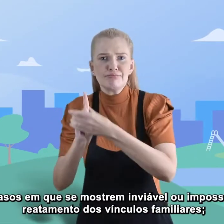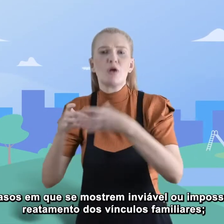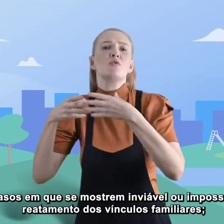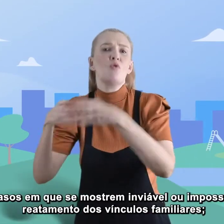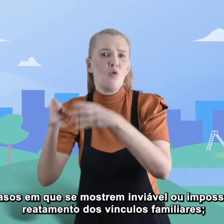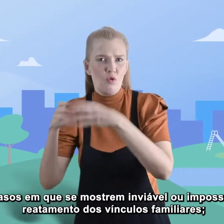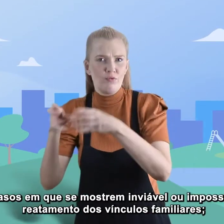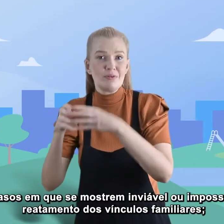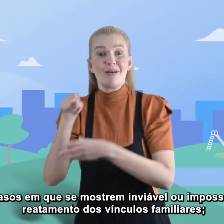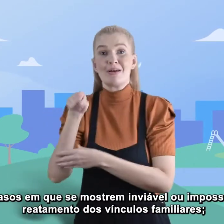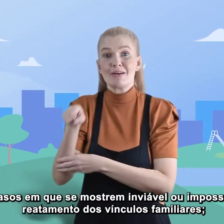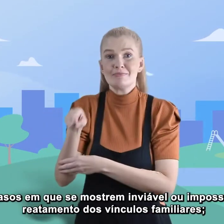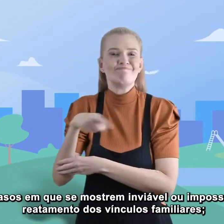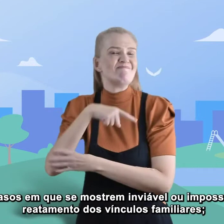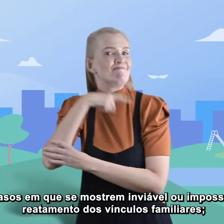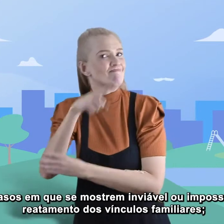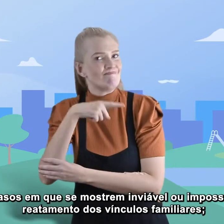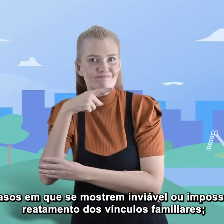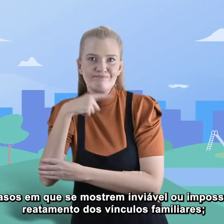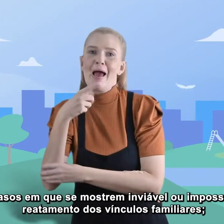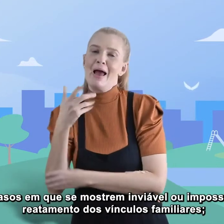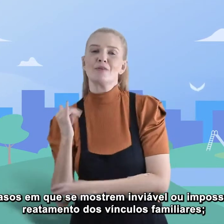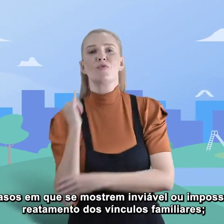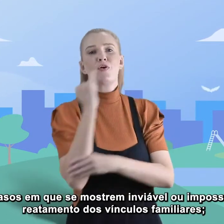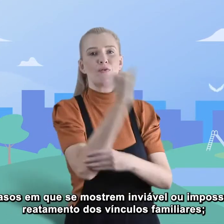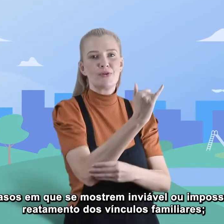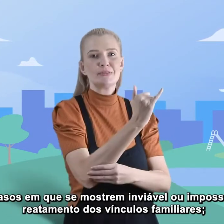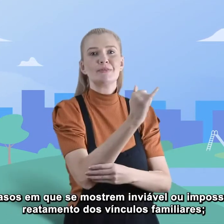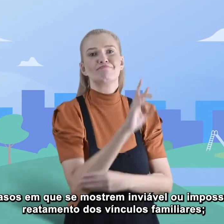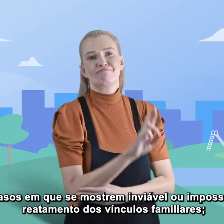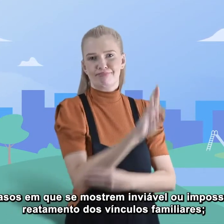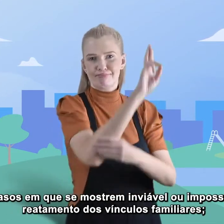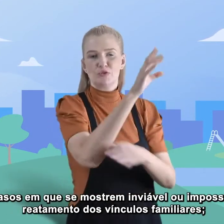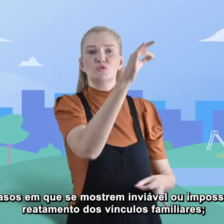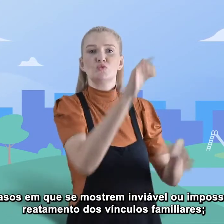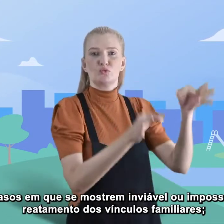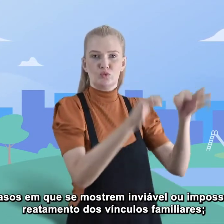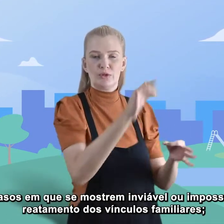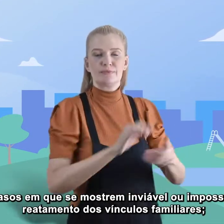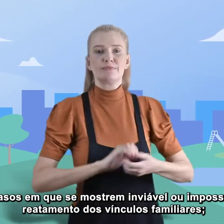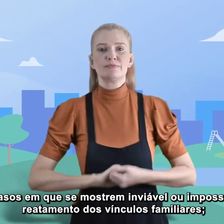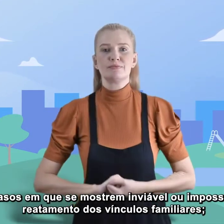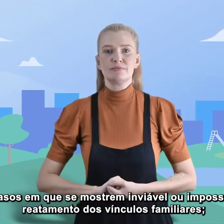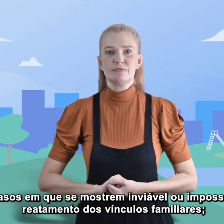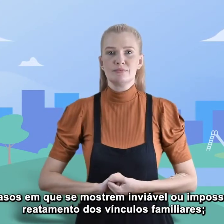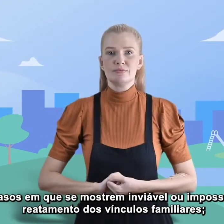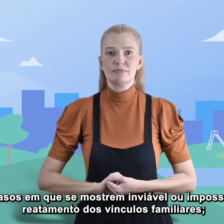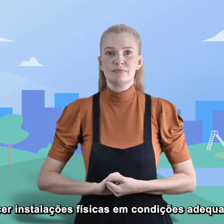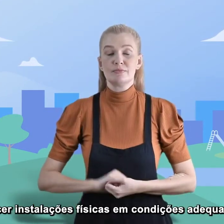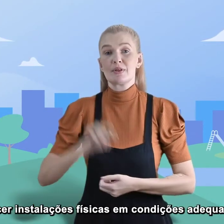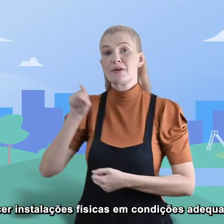se mostrem inviável ou impossível o reatamento dos vínculos familiares.